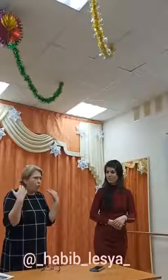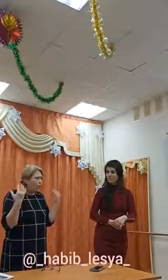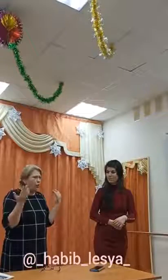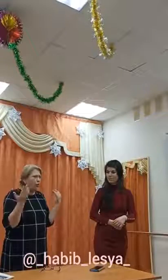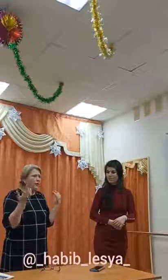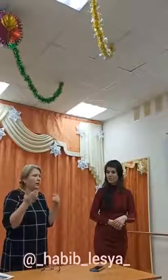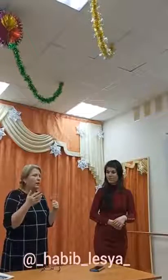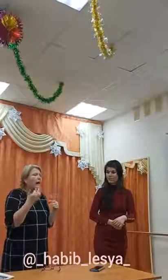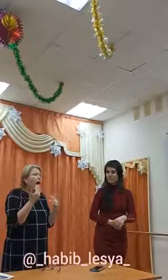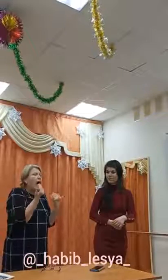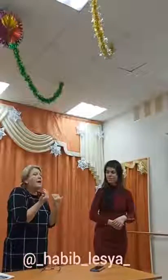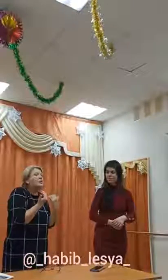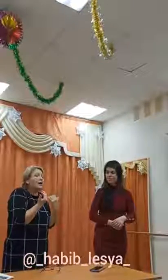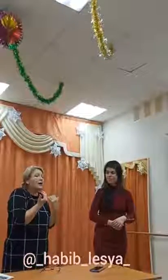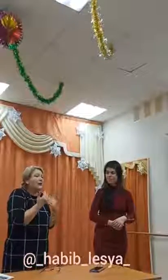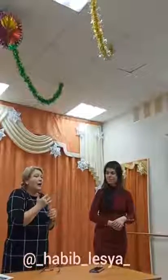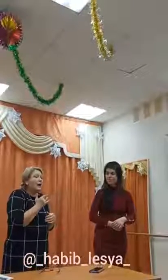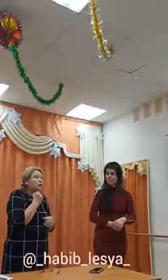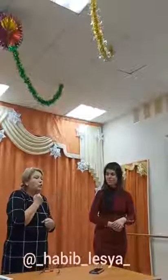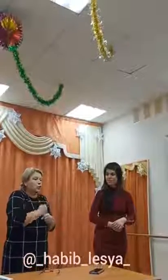много. А сейчас